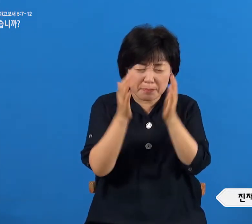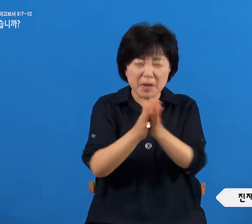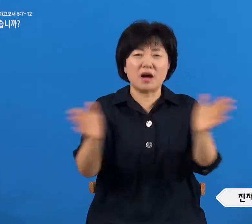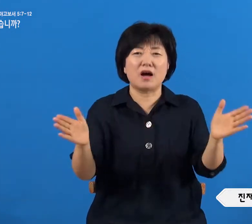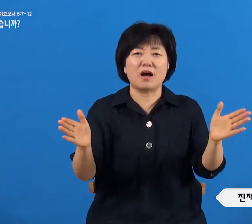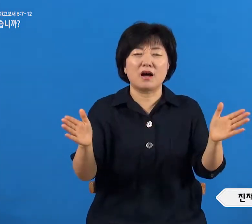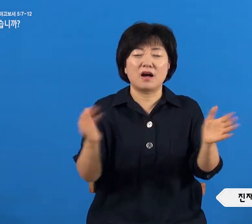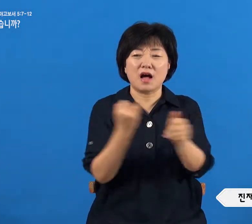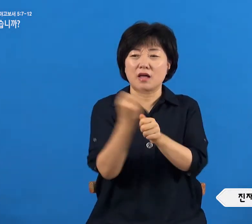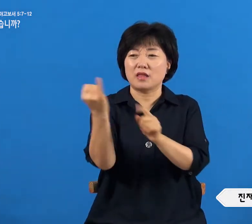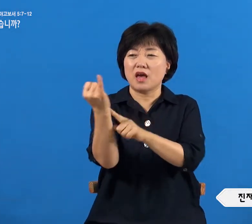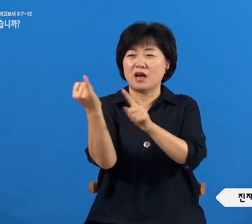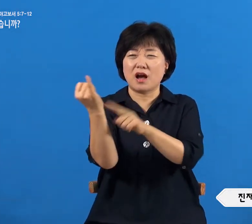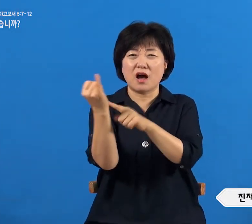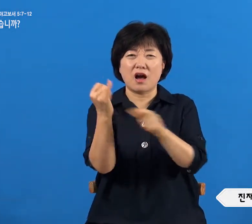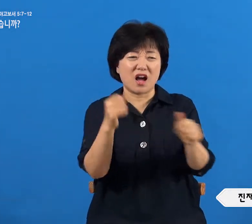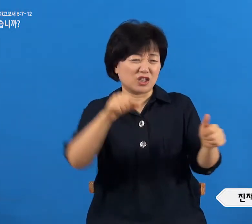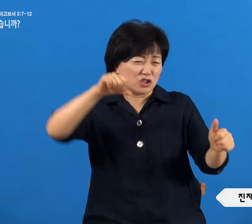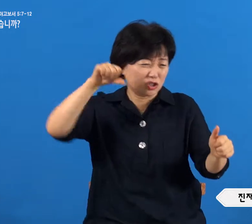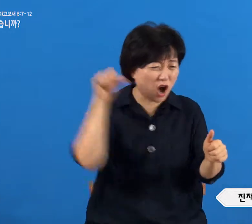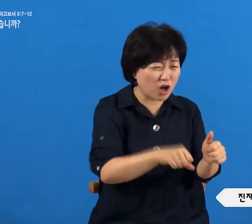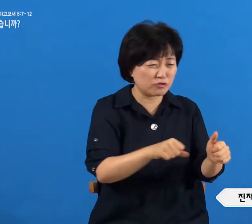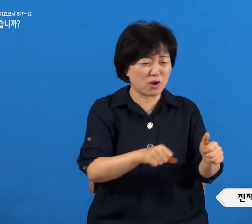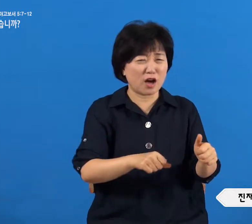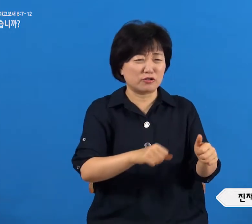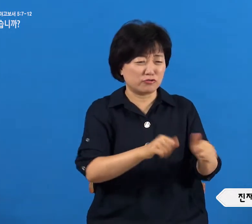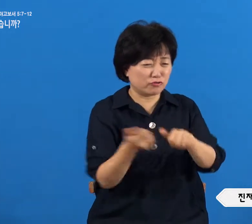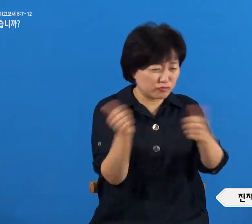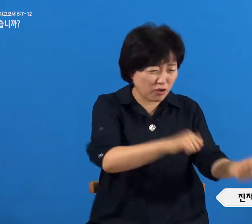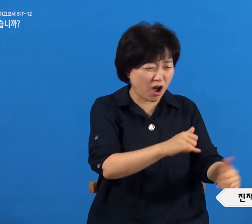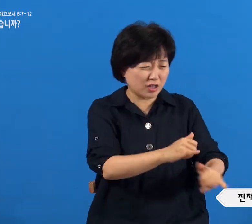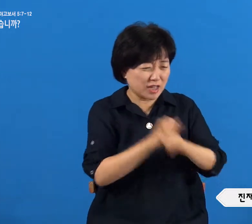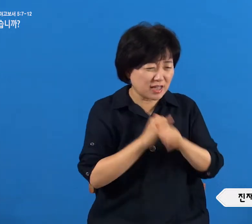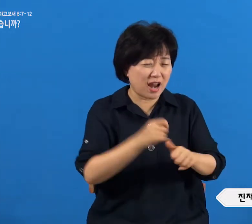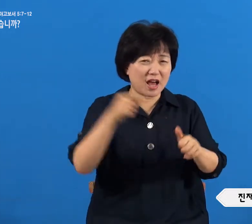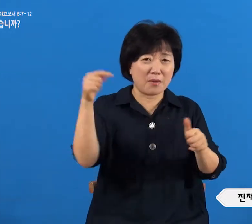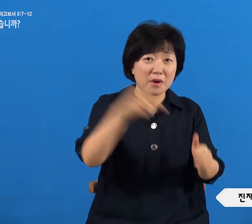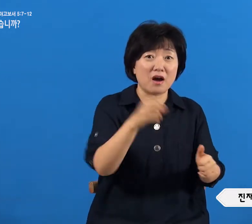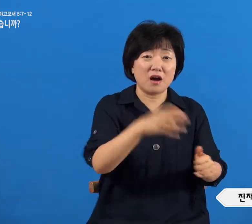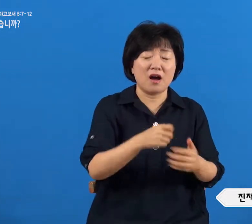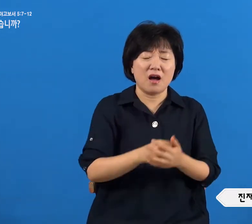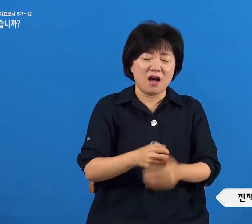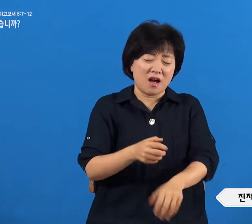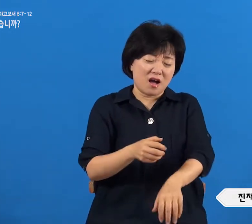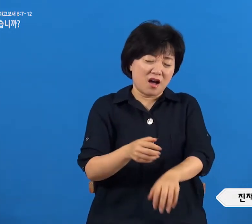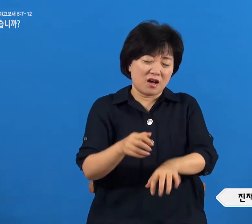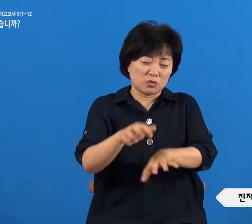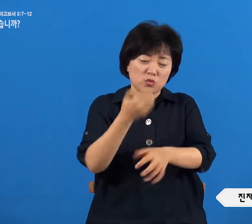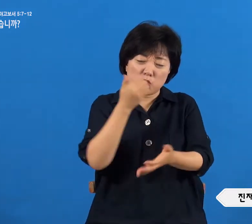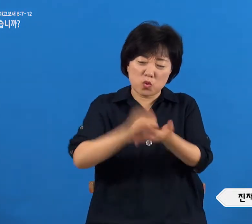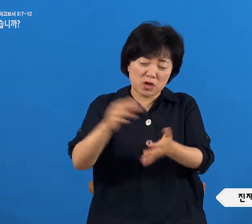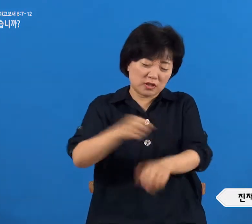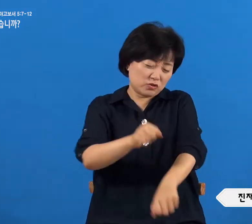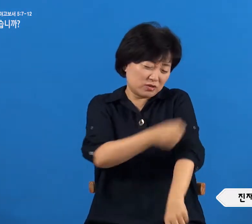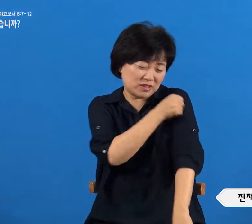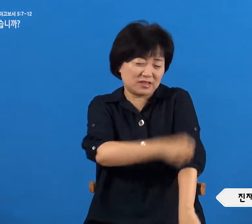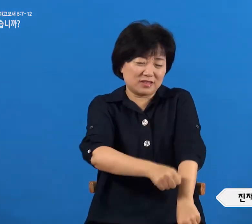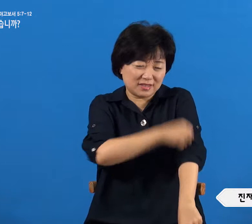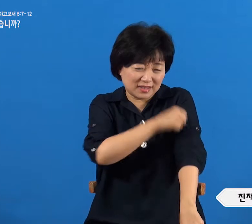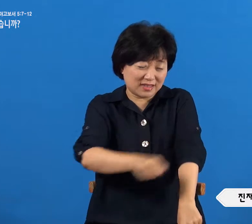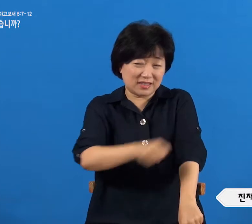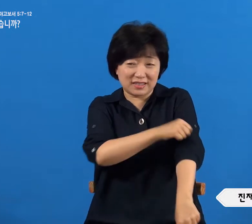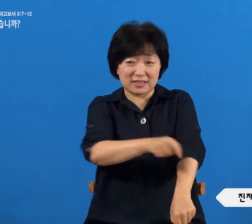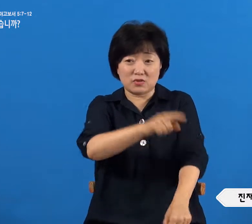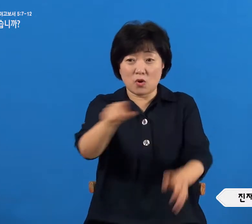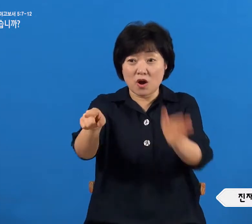하나님을 저주하고 죽으라고 이야기합니다. 기왓장으로 온몸을 긁습니다. 믿었던 친구들이 배신을 때리며